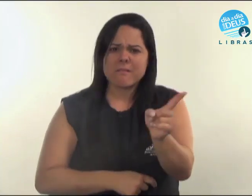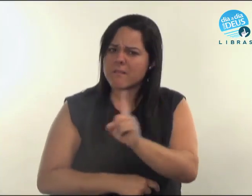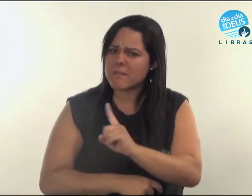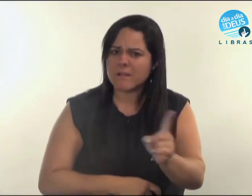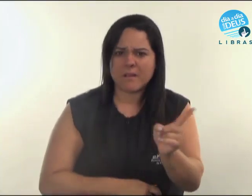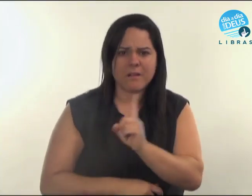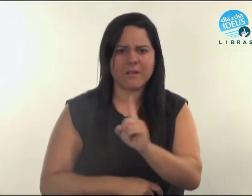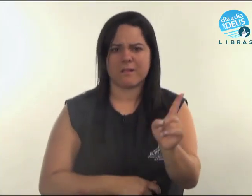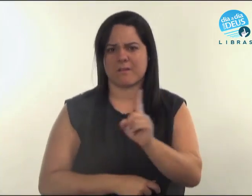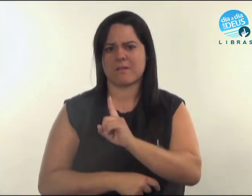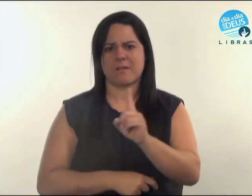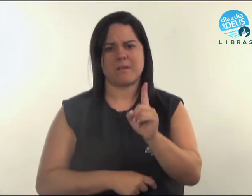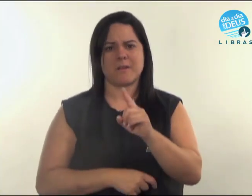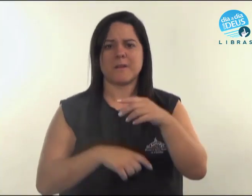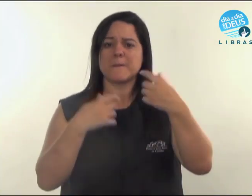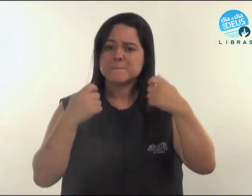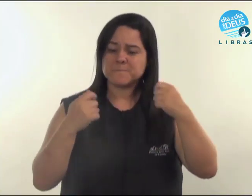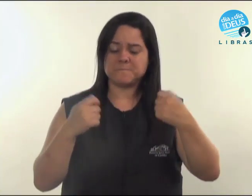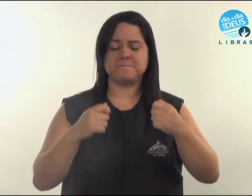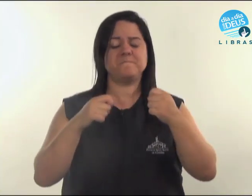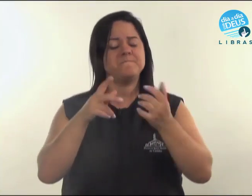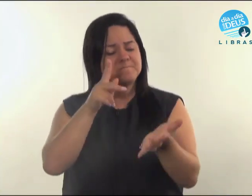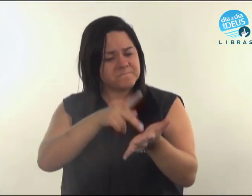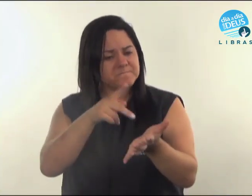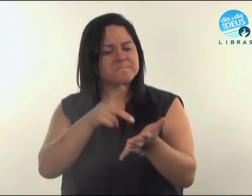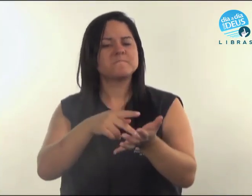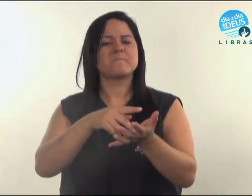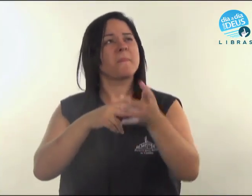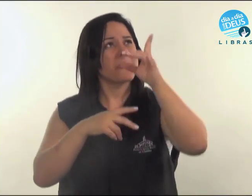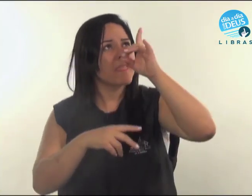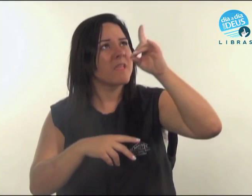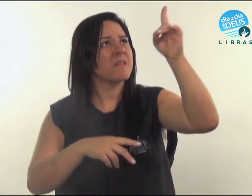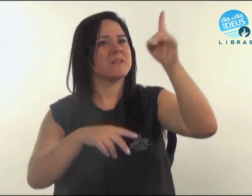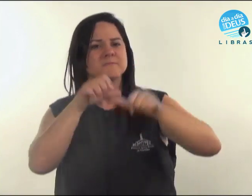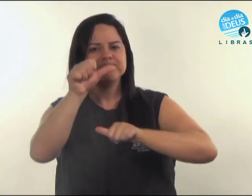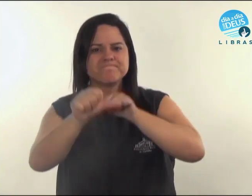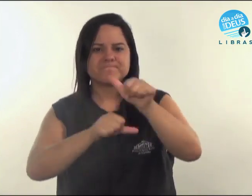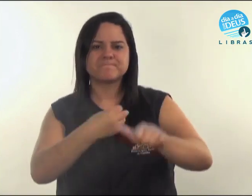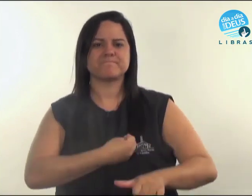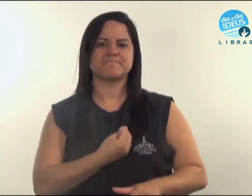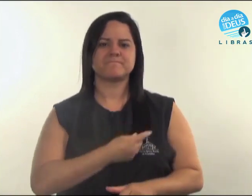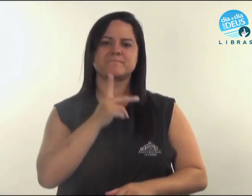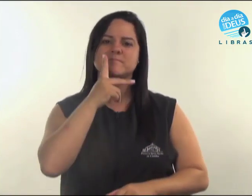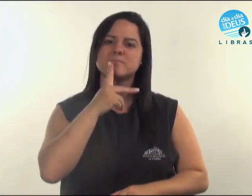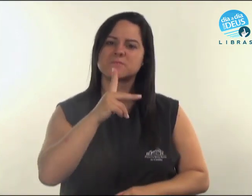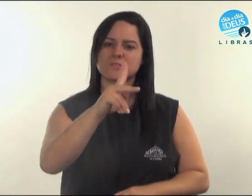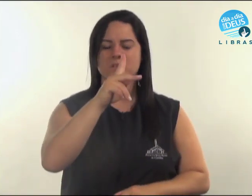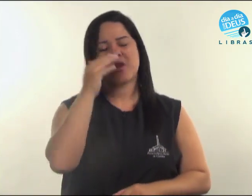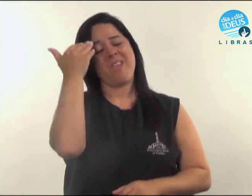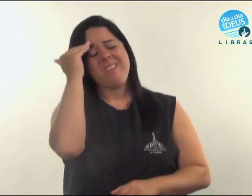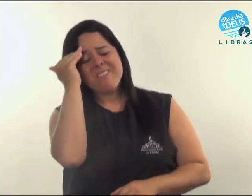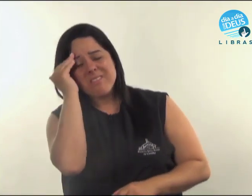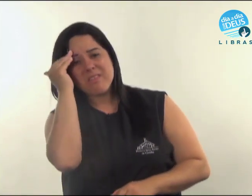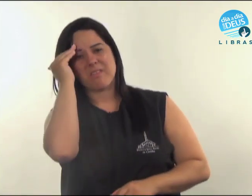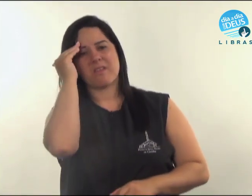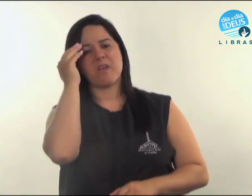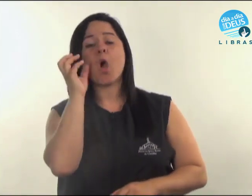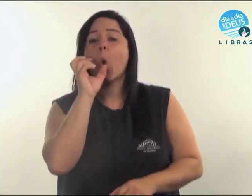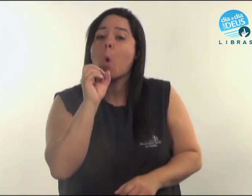Ou você se deixa ser transformado pelo Espírito Santo de Deus, ou entende que você nunca teve pacto